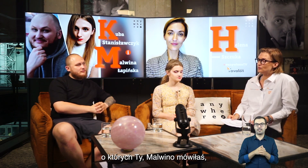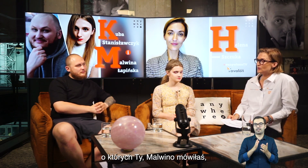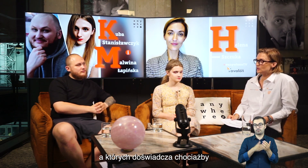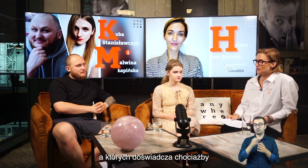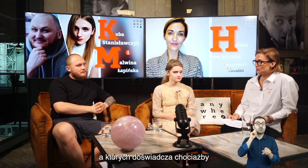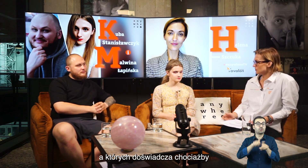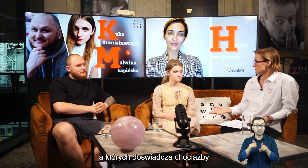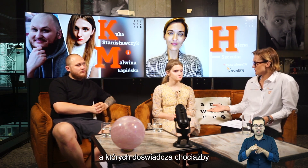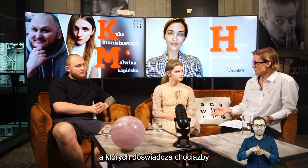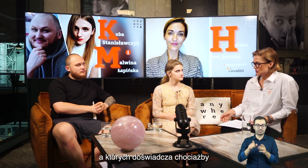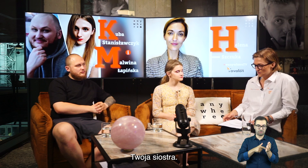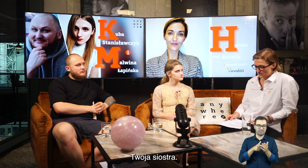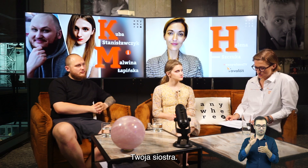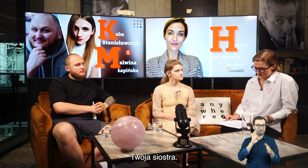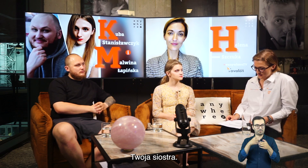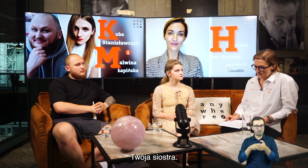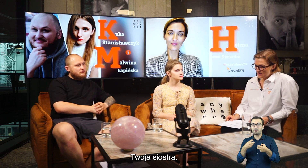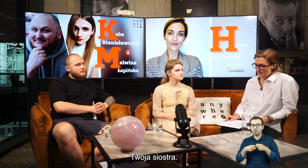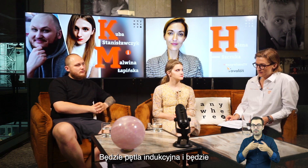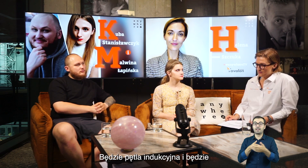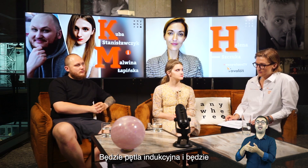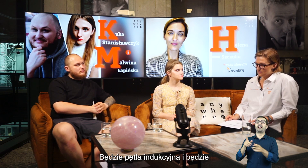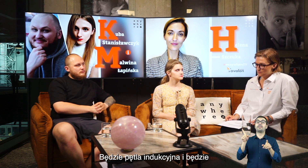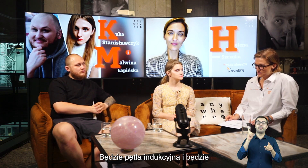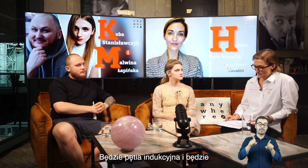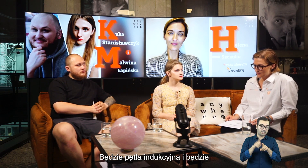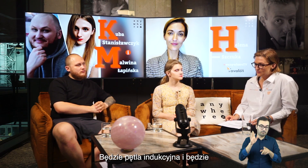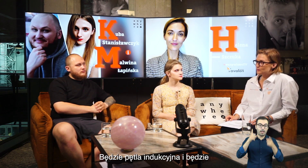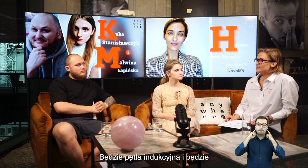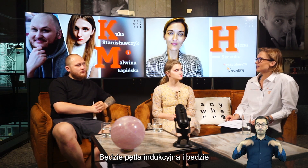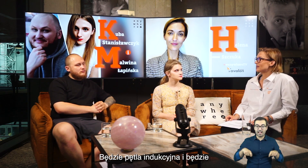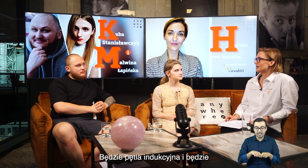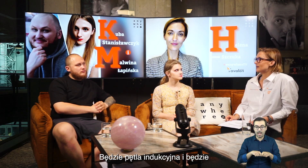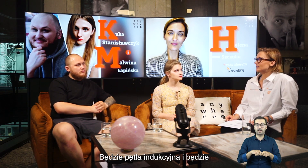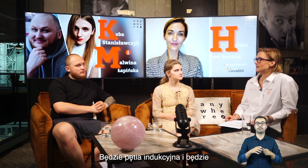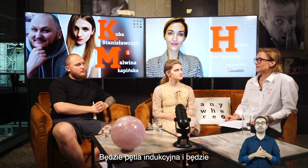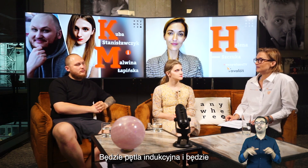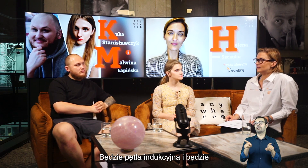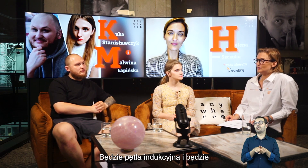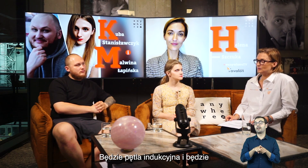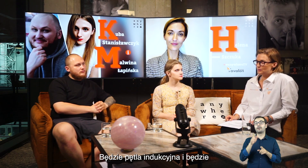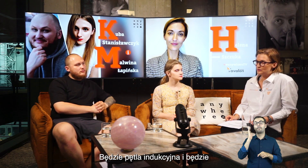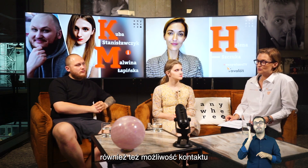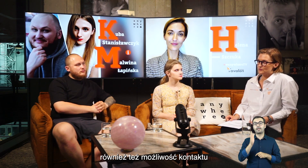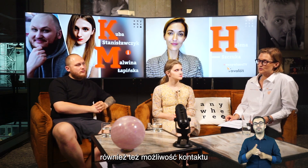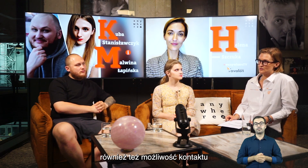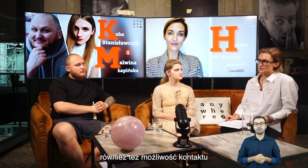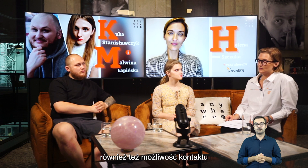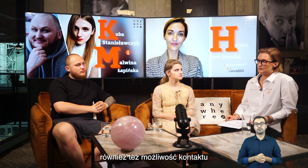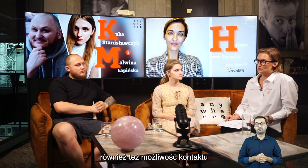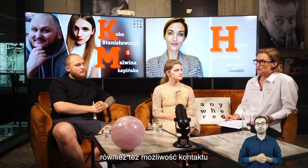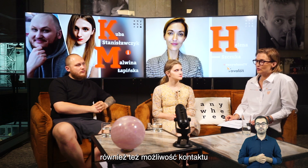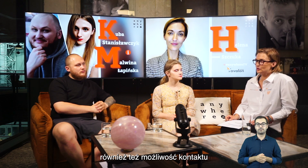ty mówiłaś, a których doświadcza chociażby twoja siostra. Będzie pętla indukcyjna i będzie również